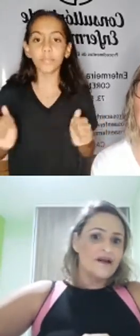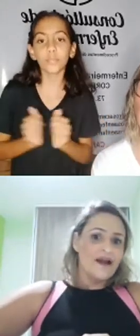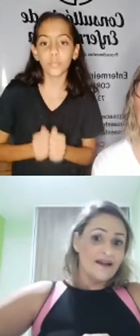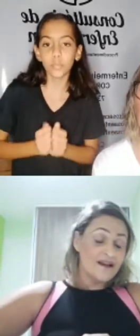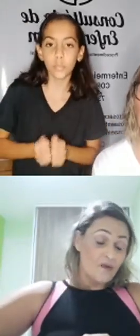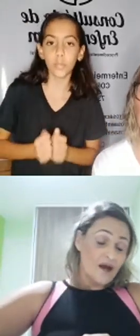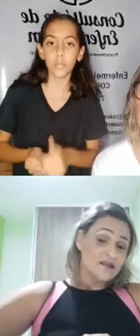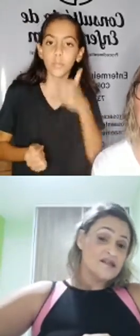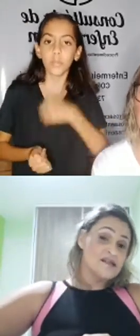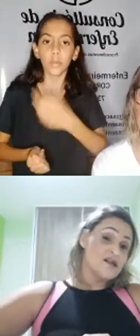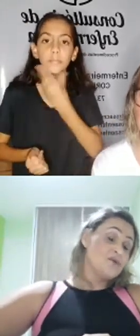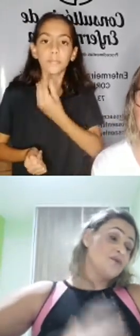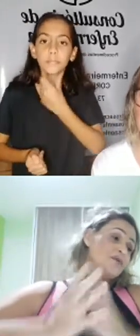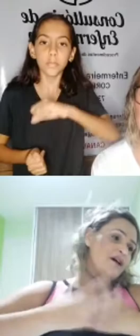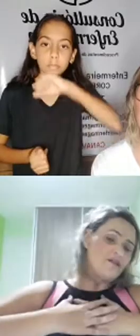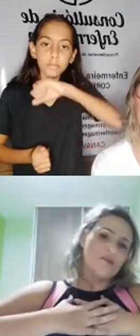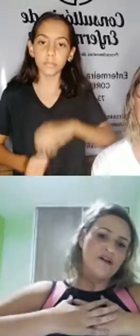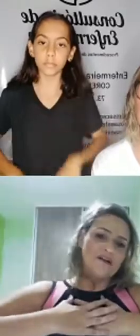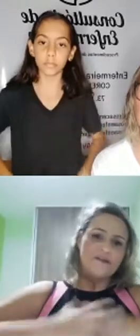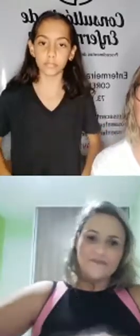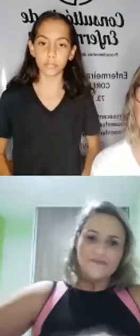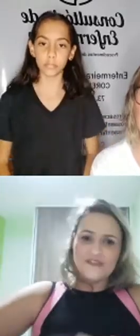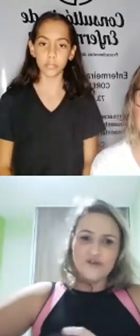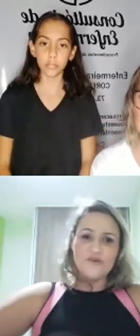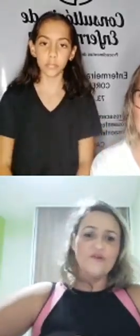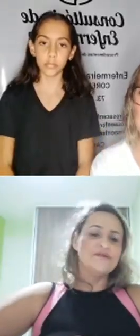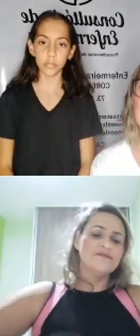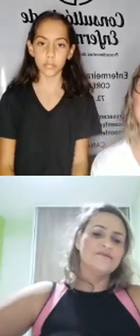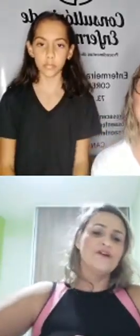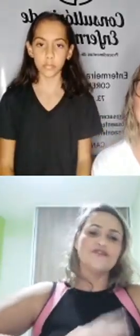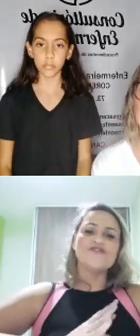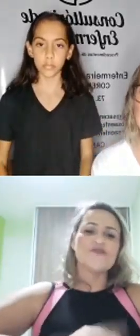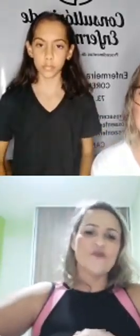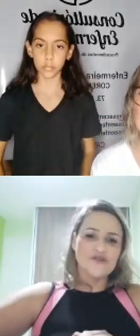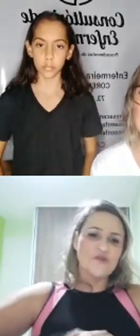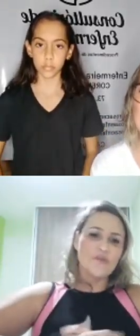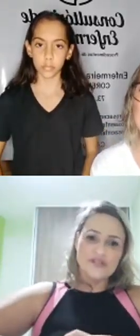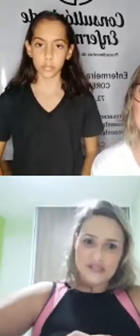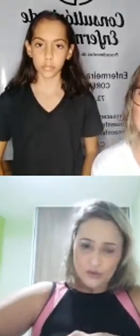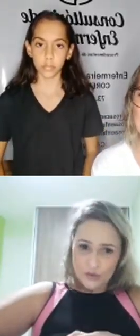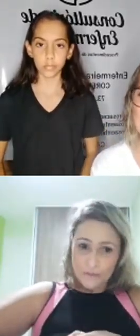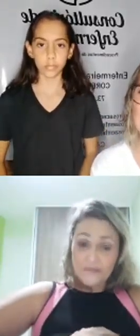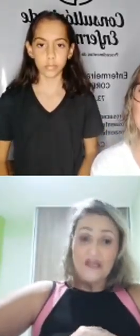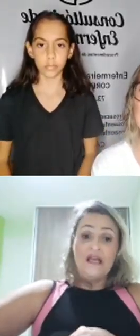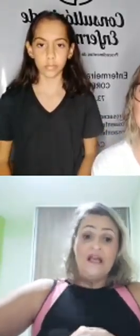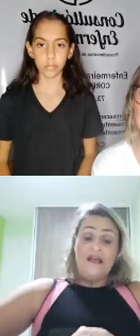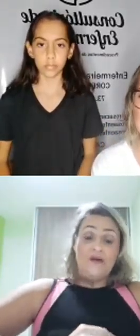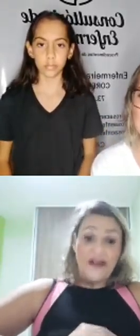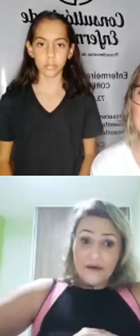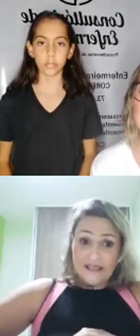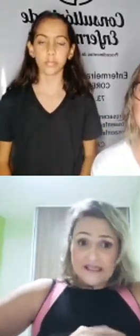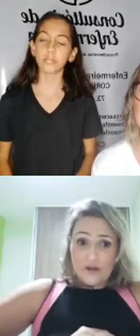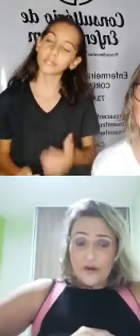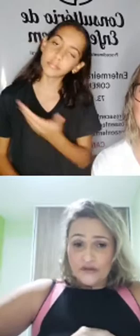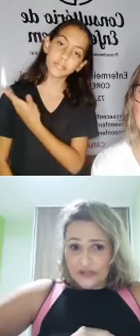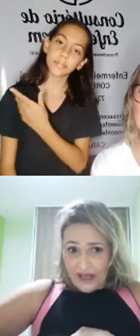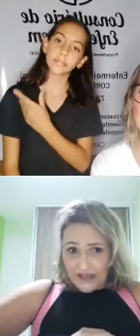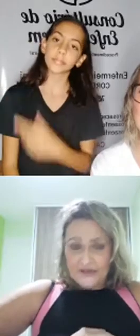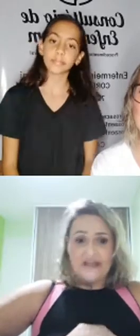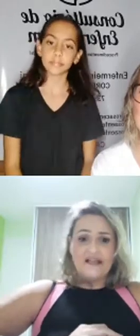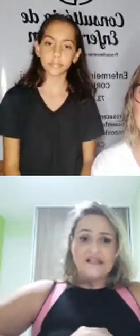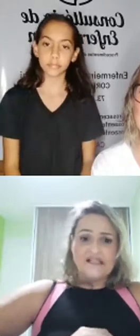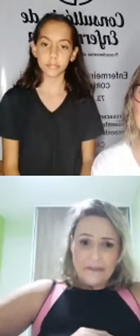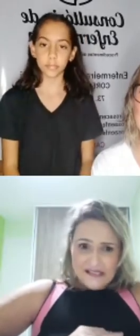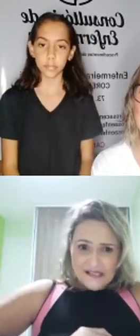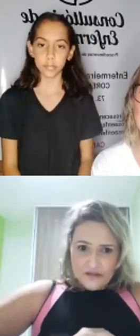na minha retaguarda, são, Ave Maria, são meus tesouros, meu porto seguro. Eu quero agradecer a oportunidade, eu